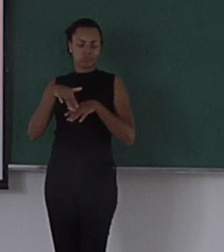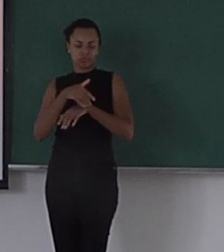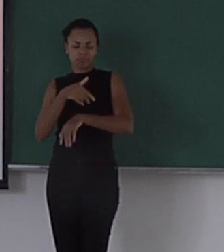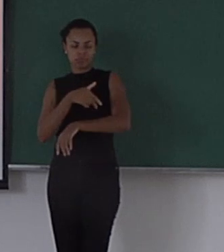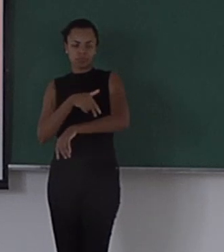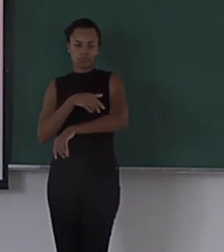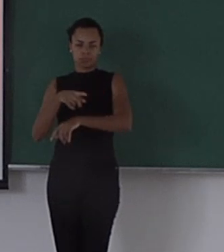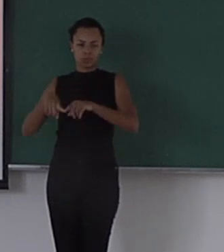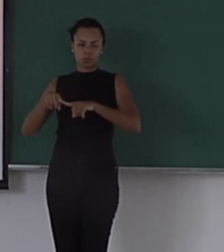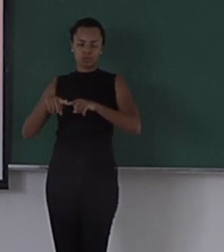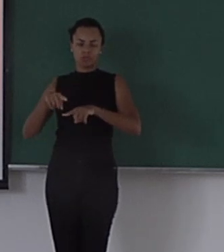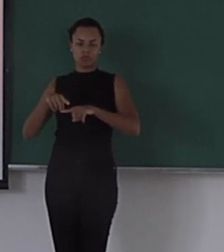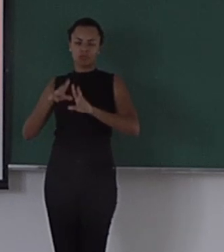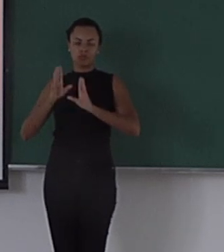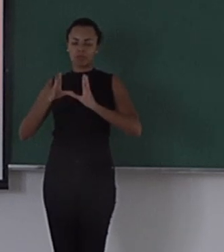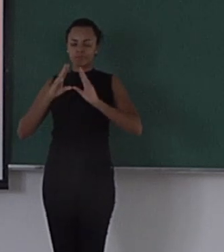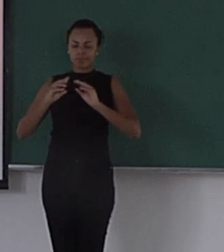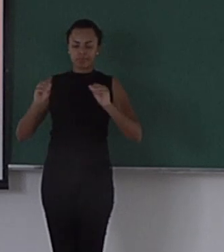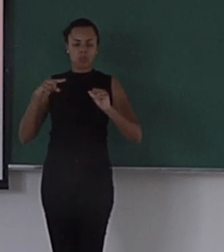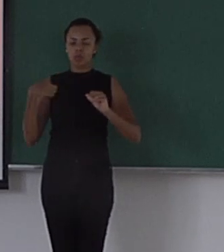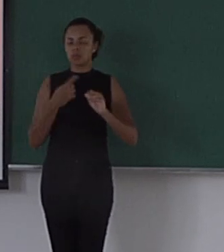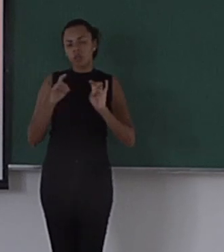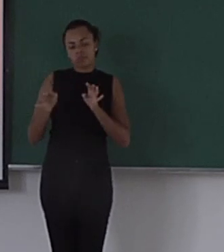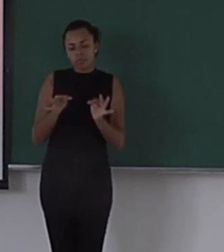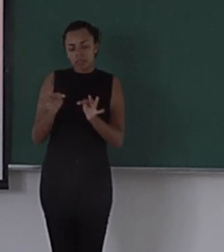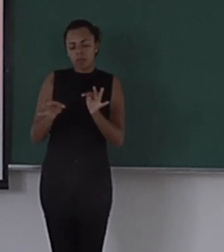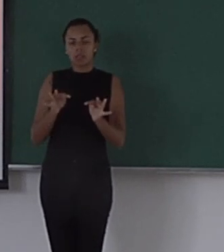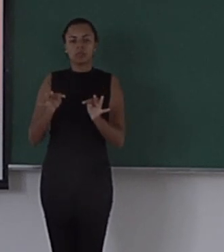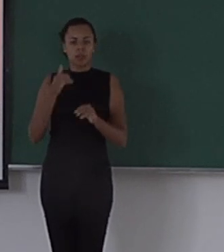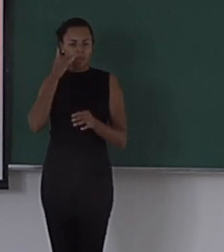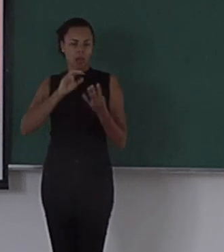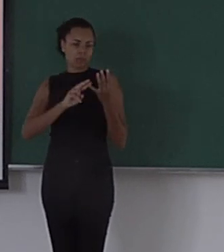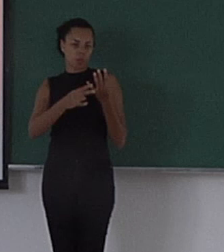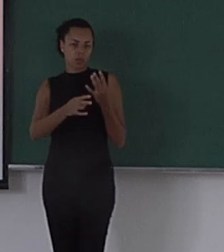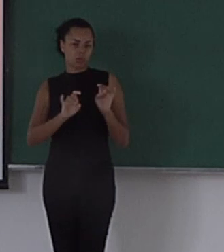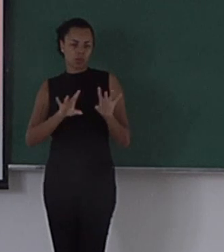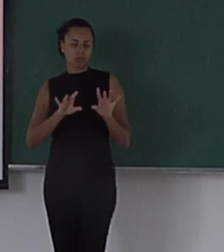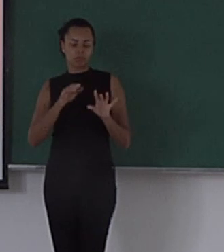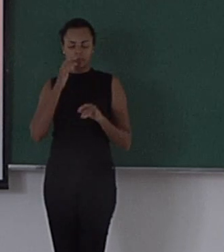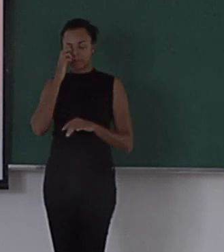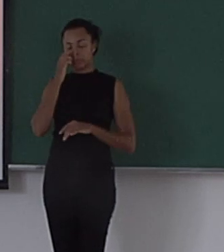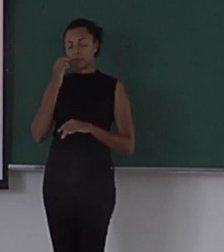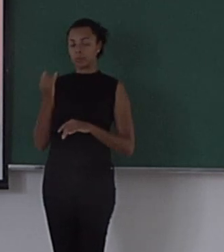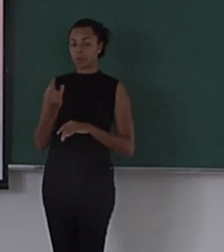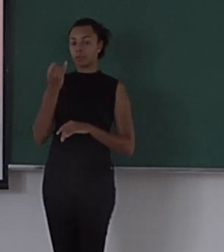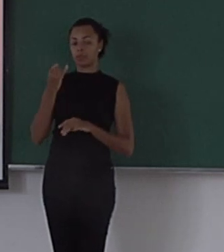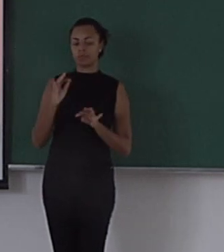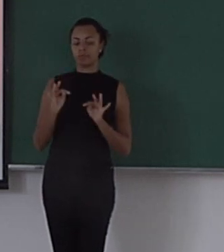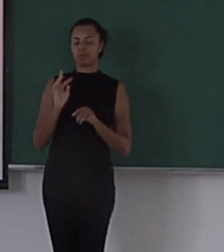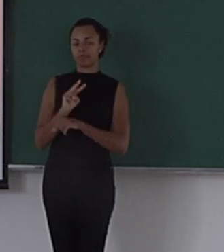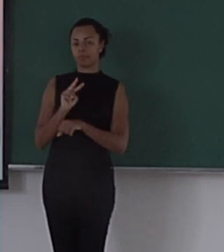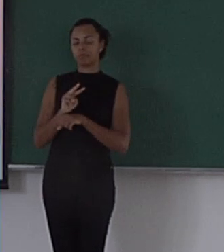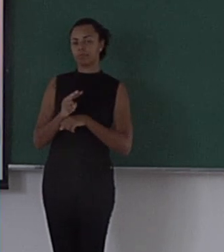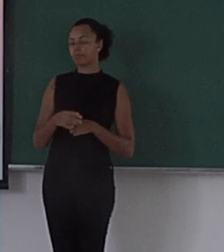quase sempre a lesão já está amenizada, a gente vai só tratar para evitar sequelas, então o prognóstico é muito melhor.